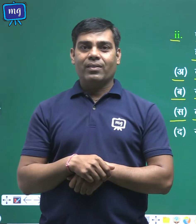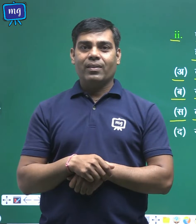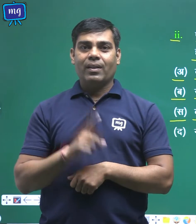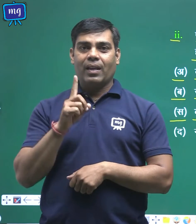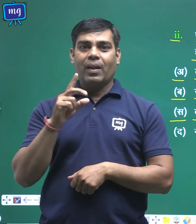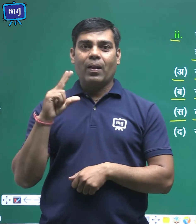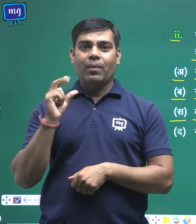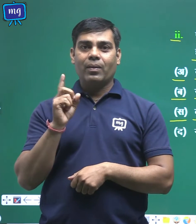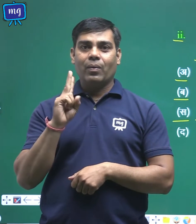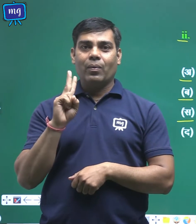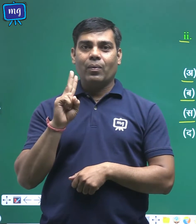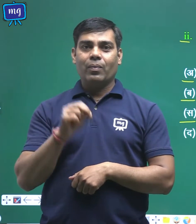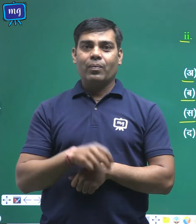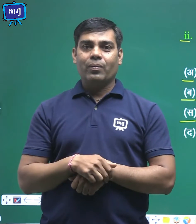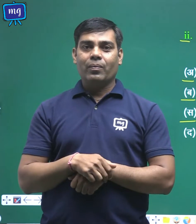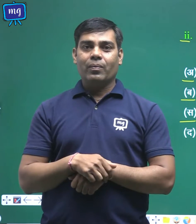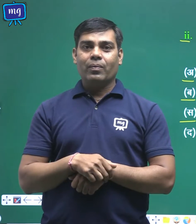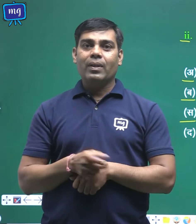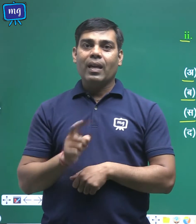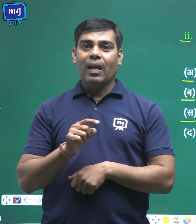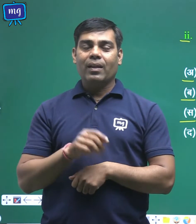12 है या